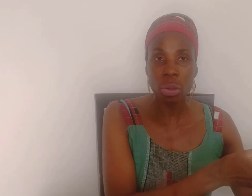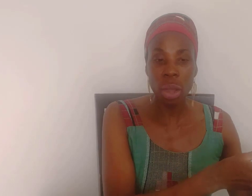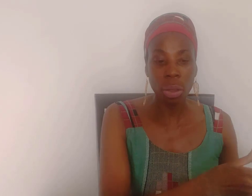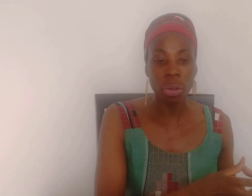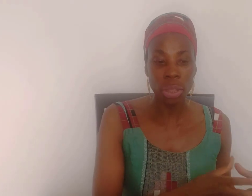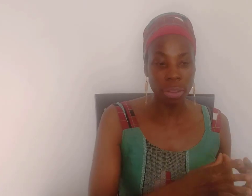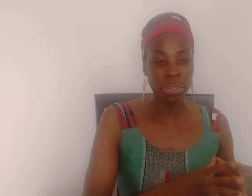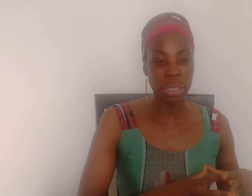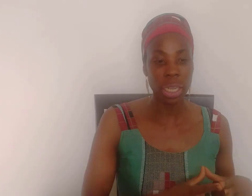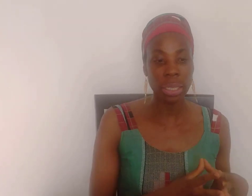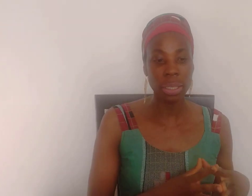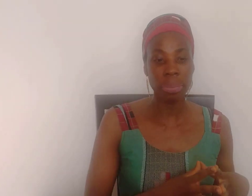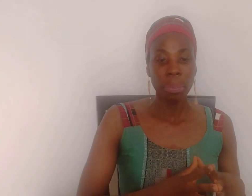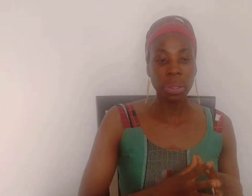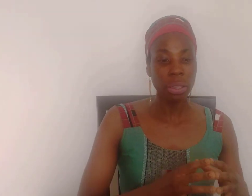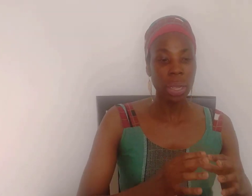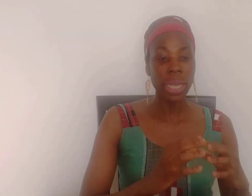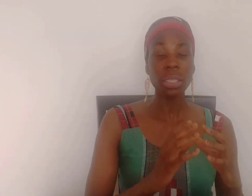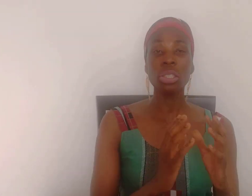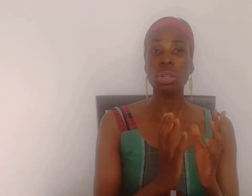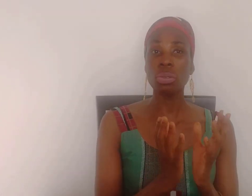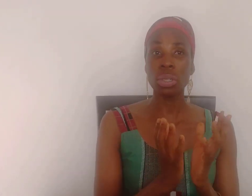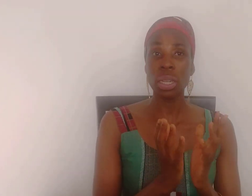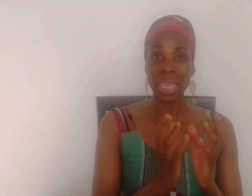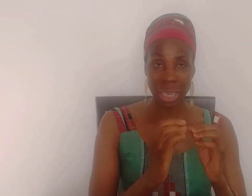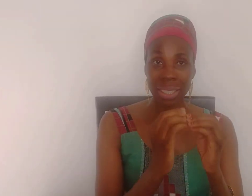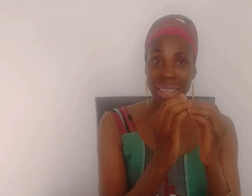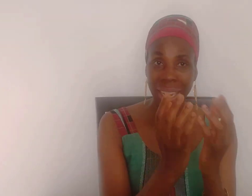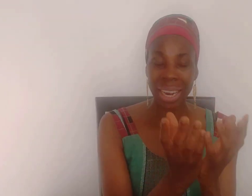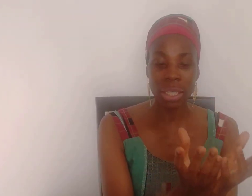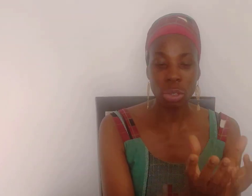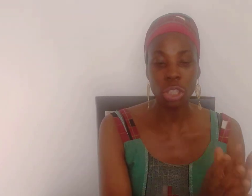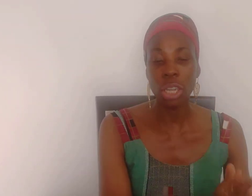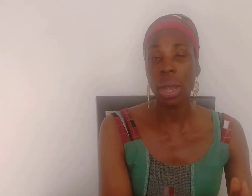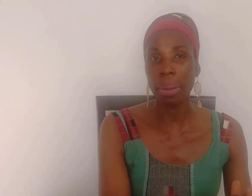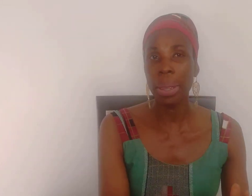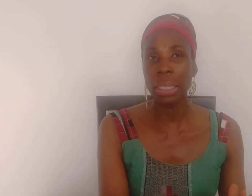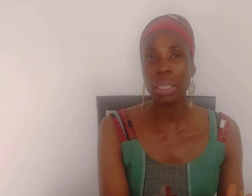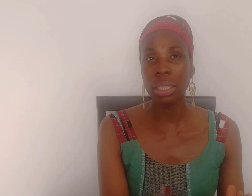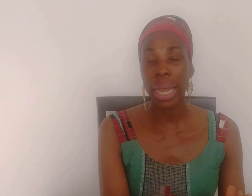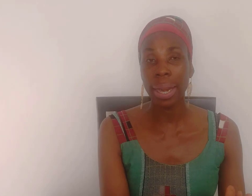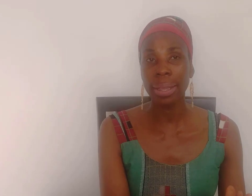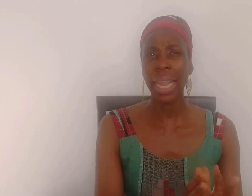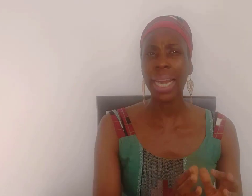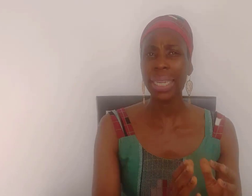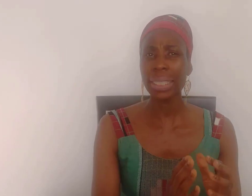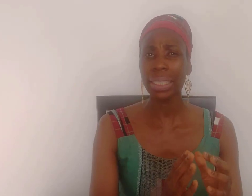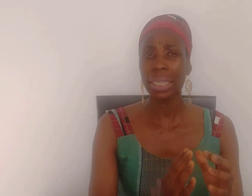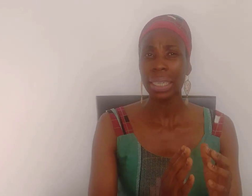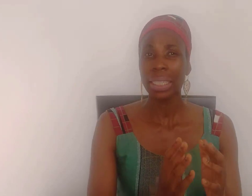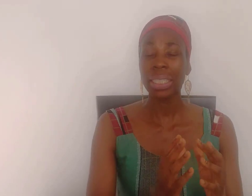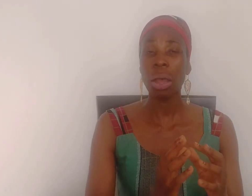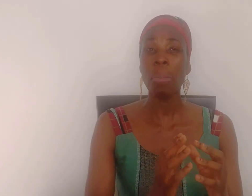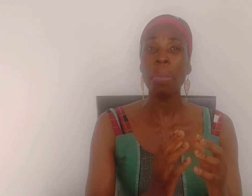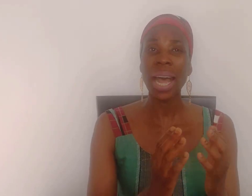pessoa com deficiência. Portanto, essas declarações que eu acabei de citar aqui, elas estão